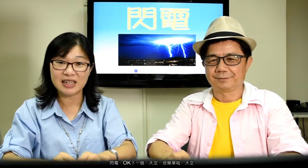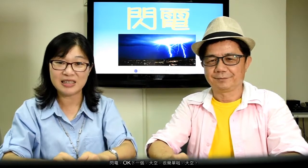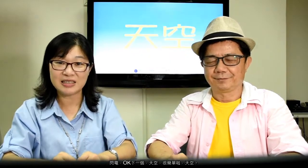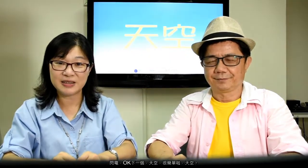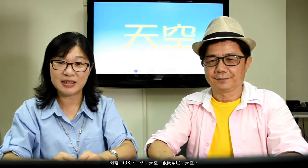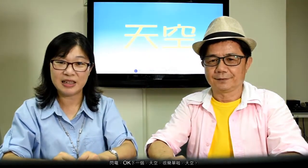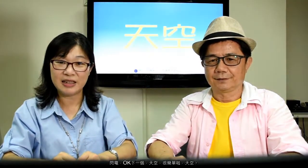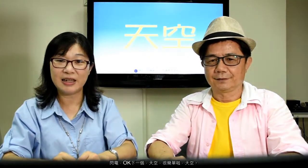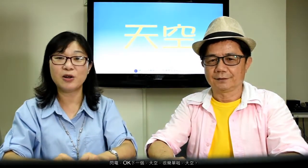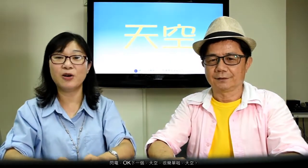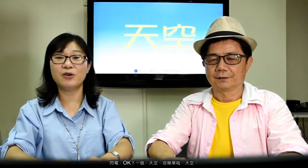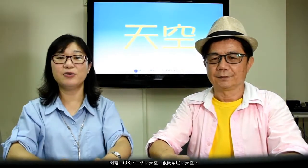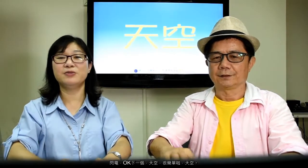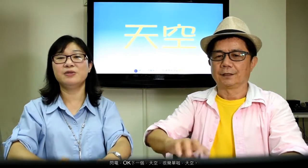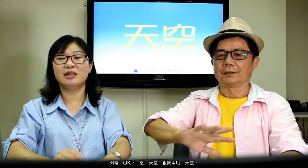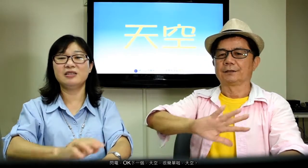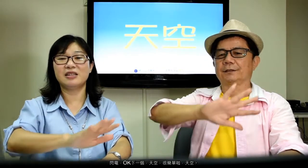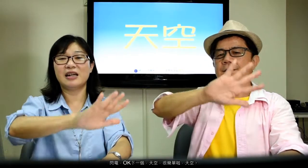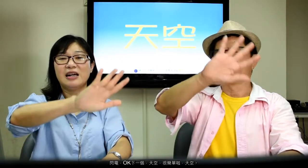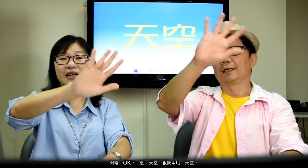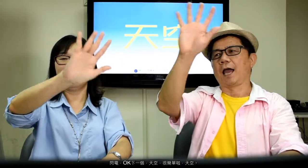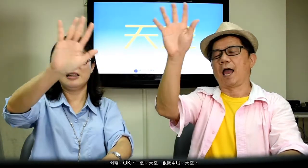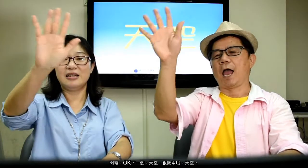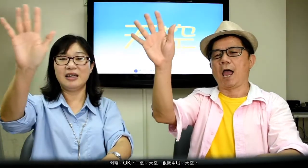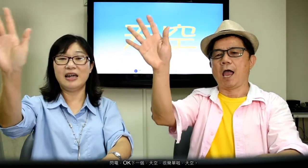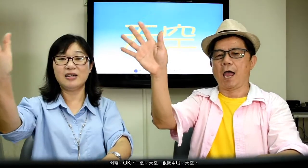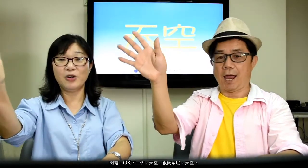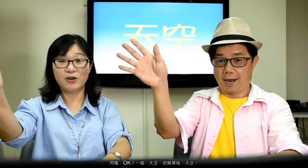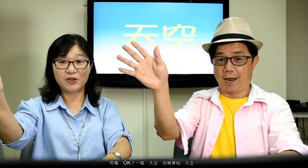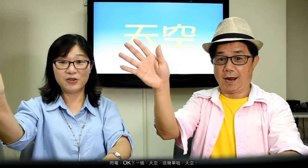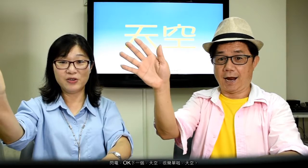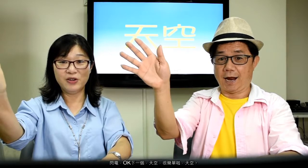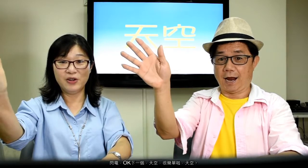一个，天空，很简单啦，天空，